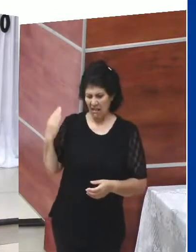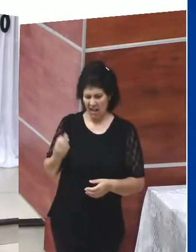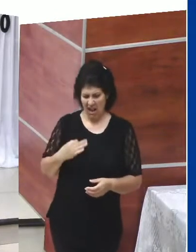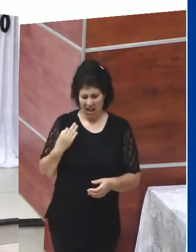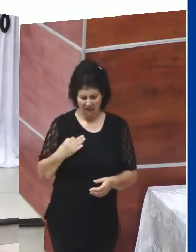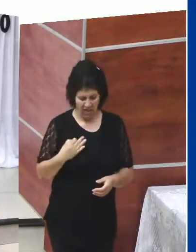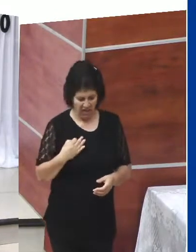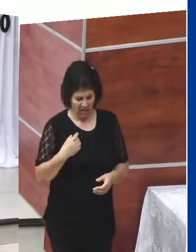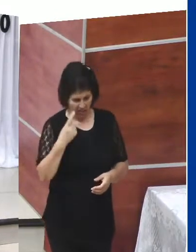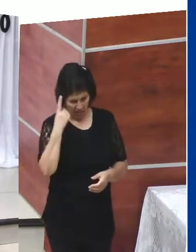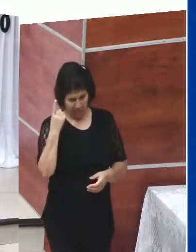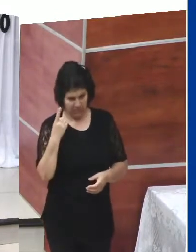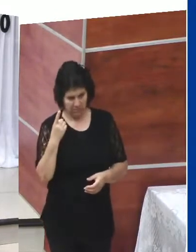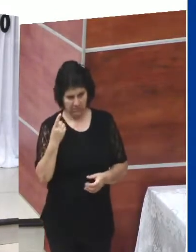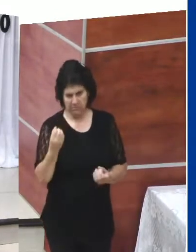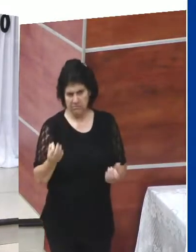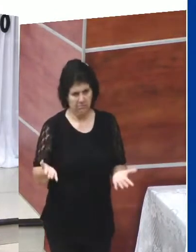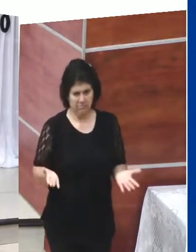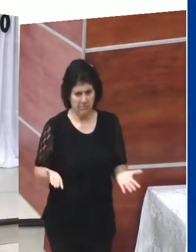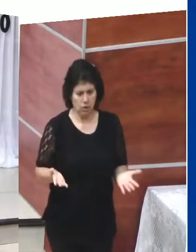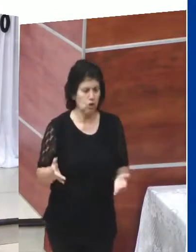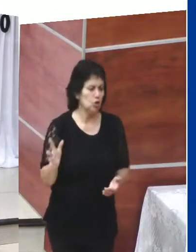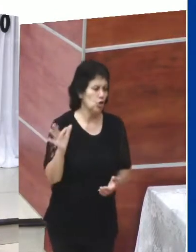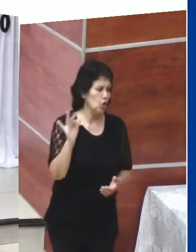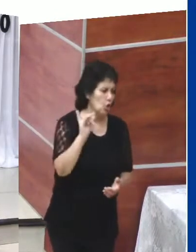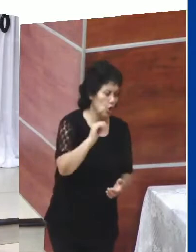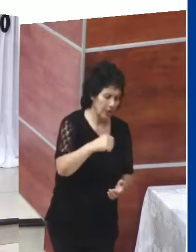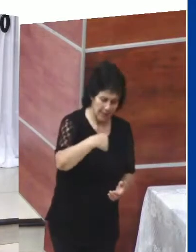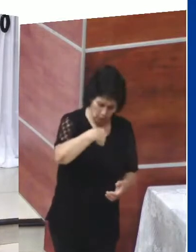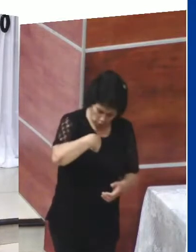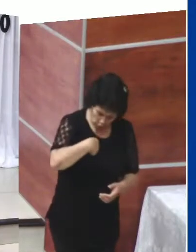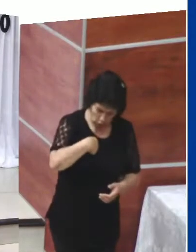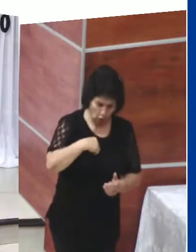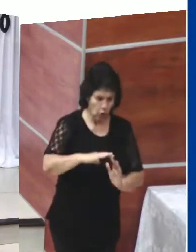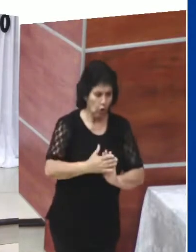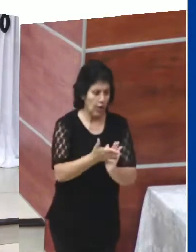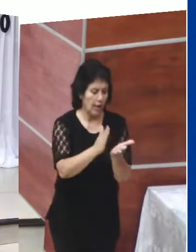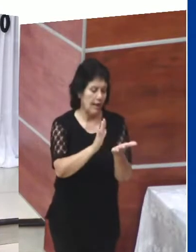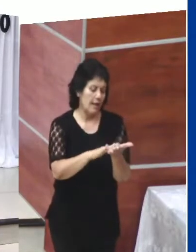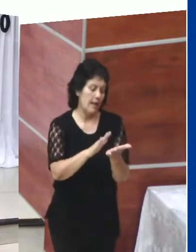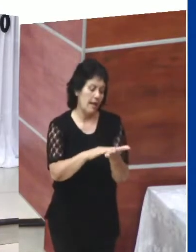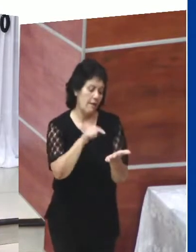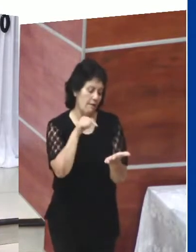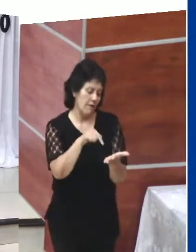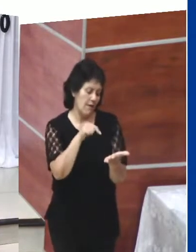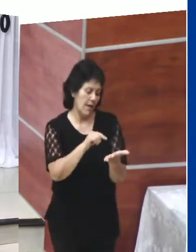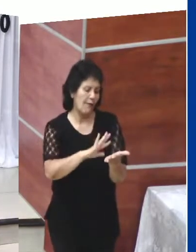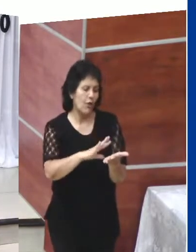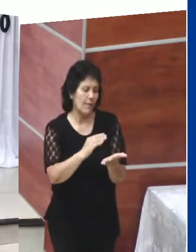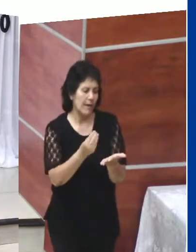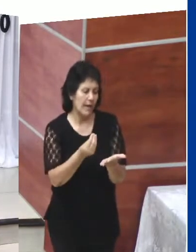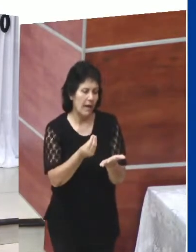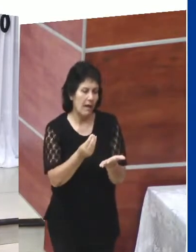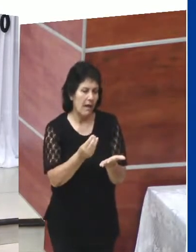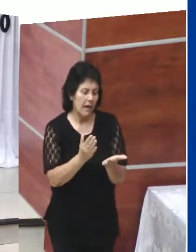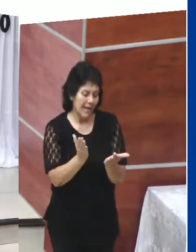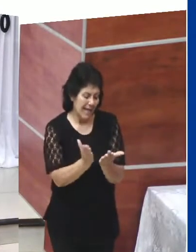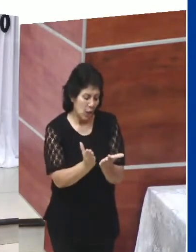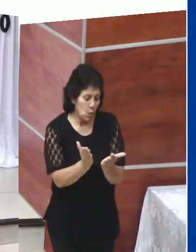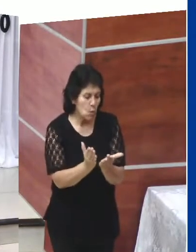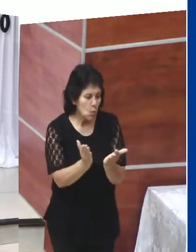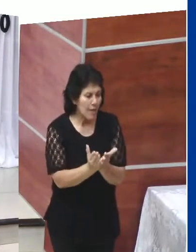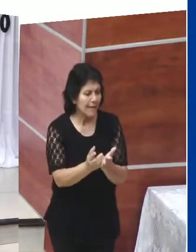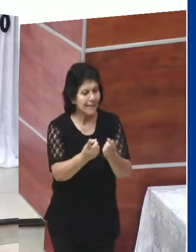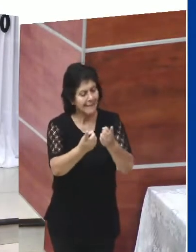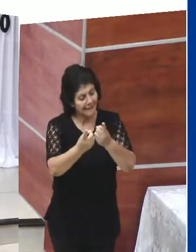Moody, no es suficiente, no alcanza, cada día yo necesito alimentarme de vuelta. Yo necesito estudiarla también como